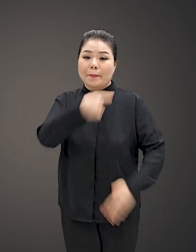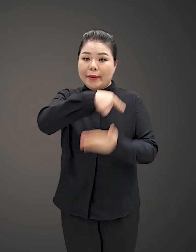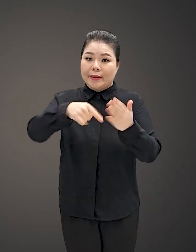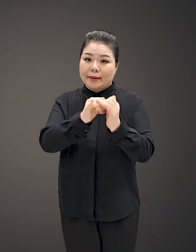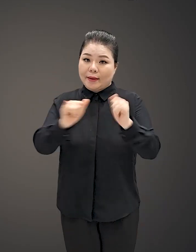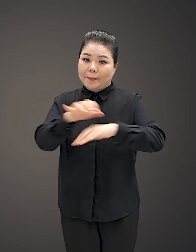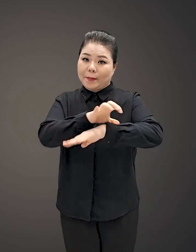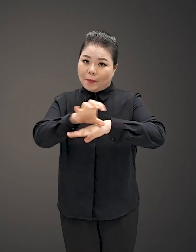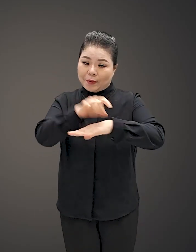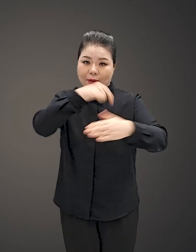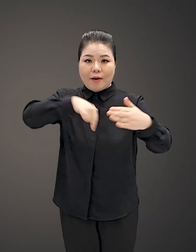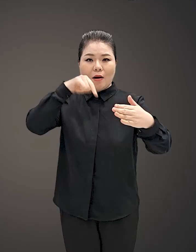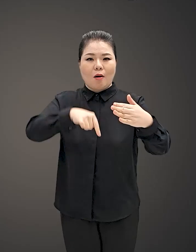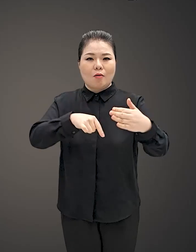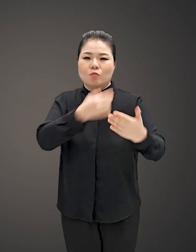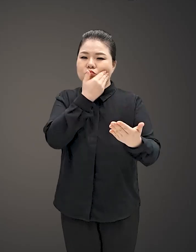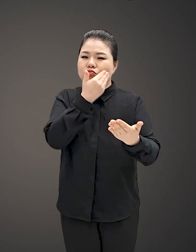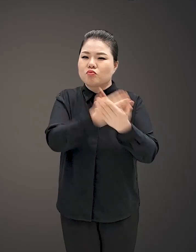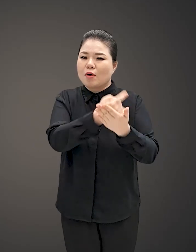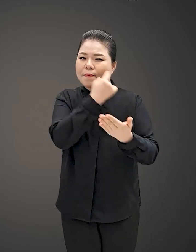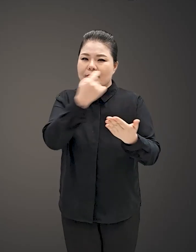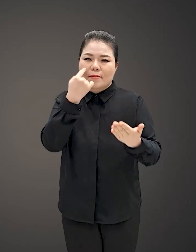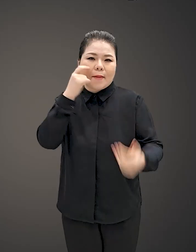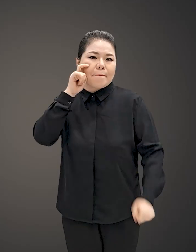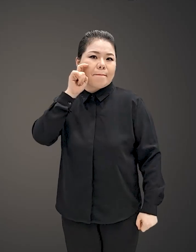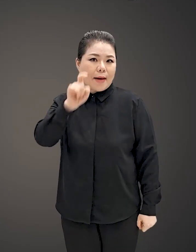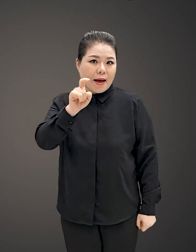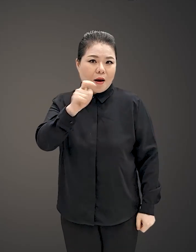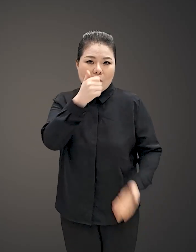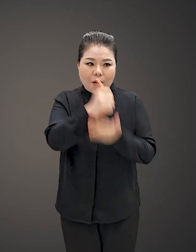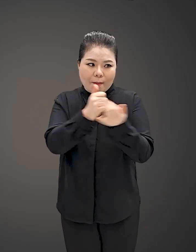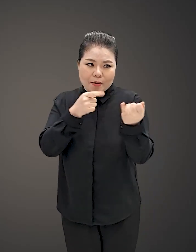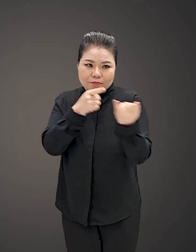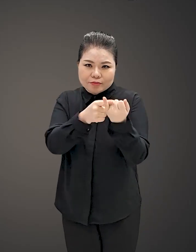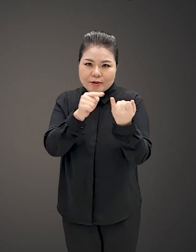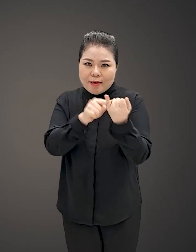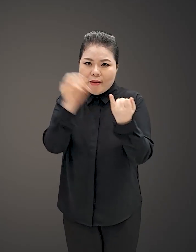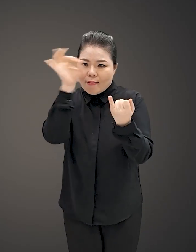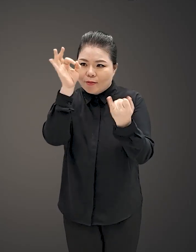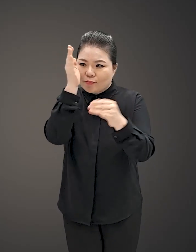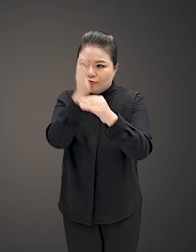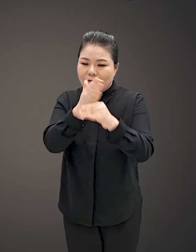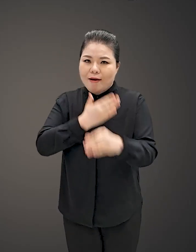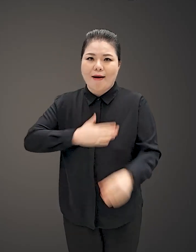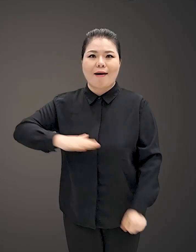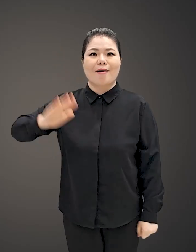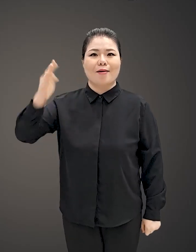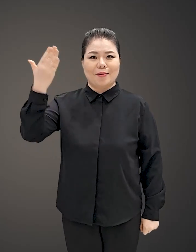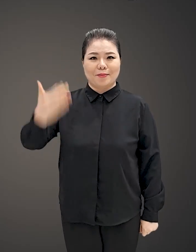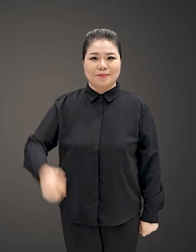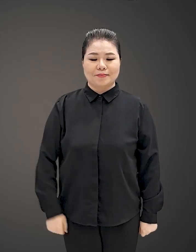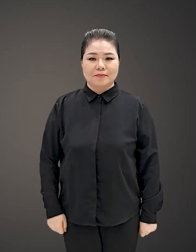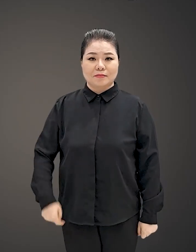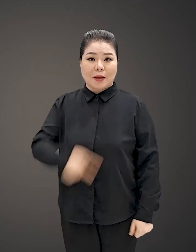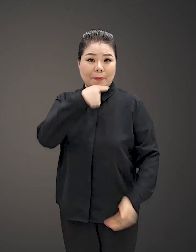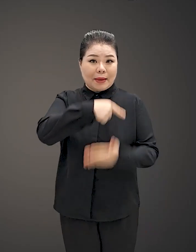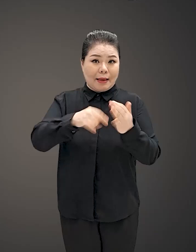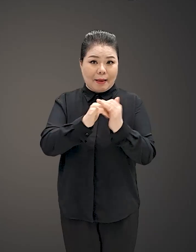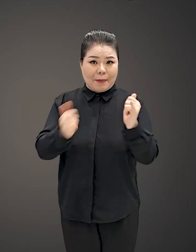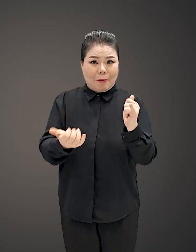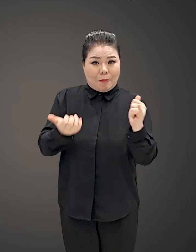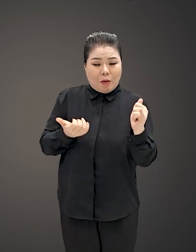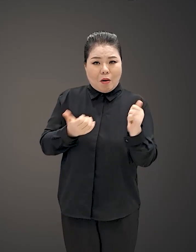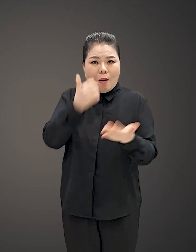피해자의 컴퓨터에서 결정적인 단서를 발견하고 범인이 새로운 타깃을 노리고 있다는 사실을 알아차린다. 무고한